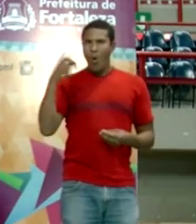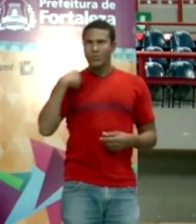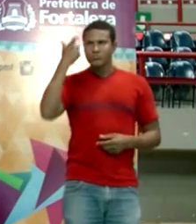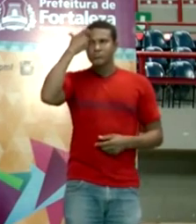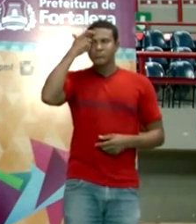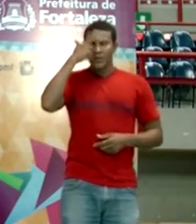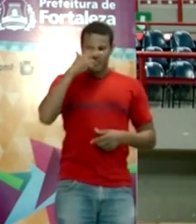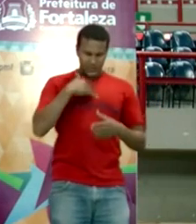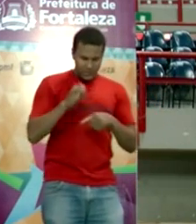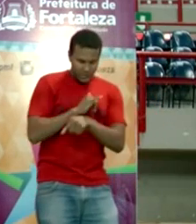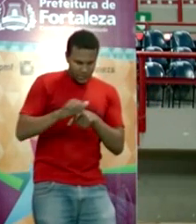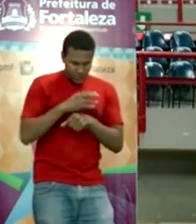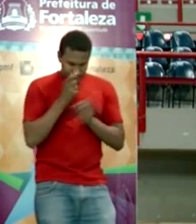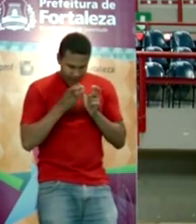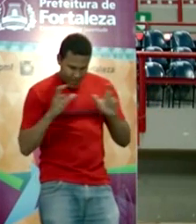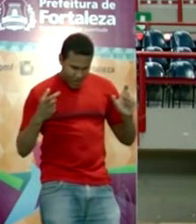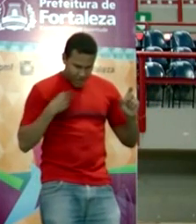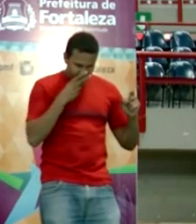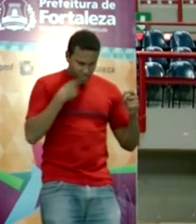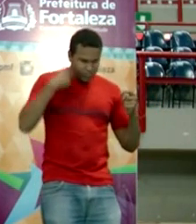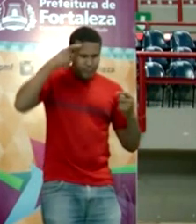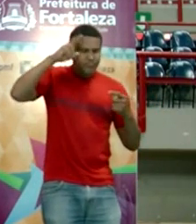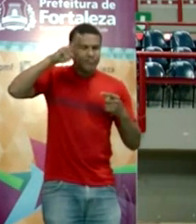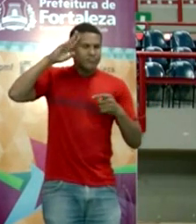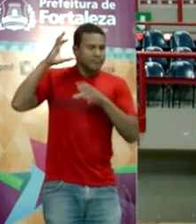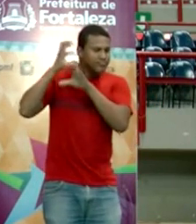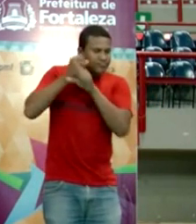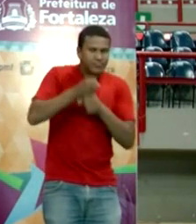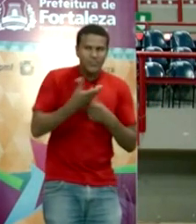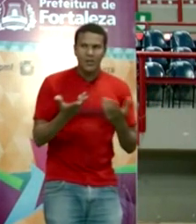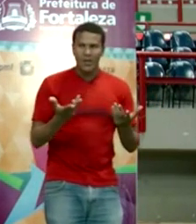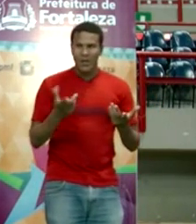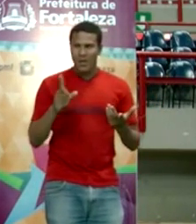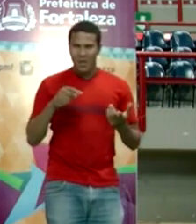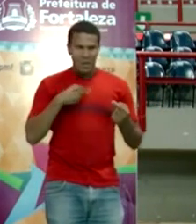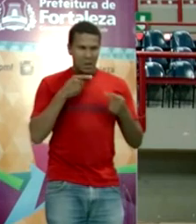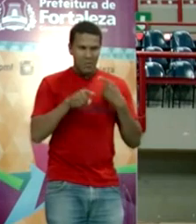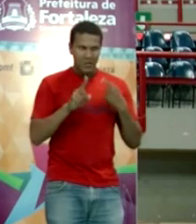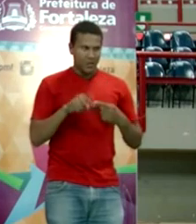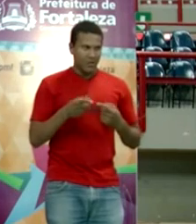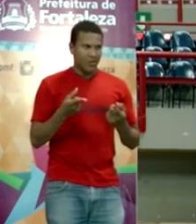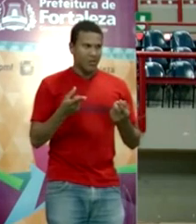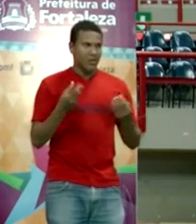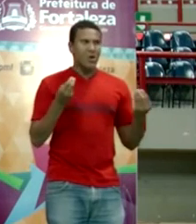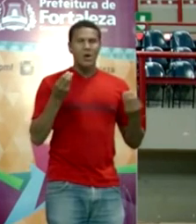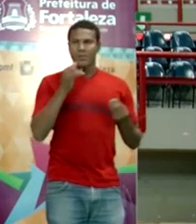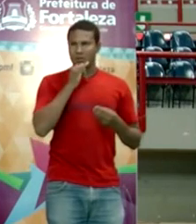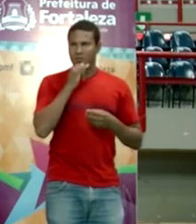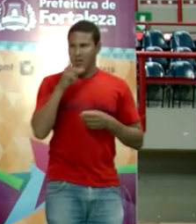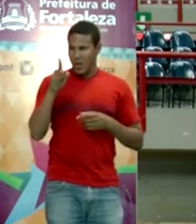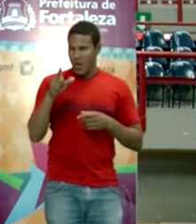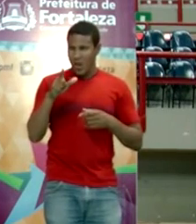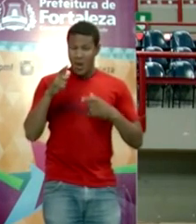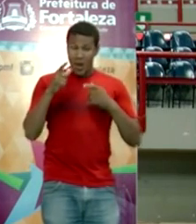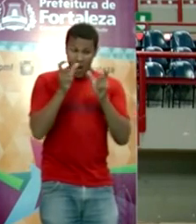gramaticais não contribuem para isso? Quando você aprende gramática, você está aprendendo uma linguagem